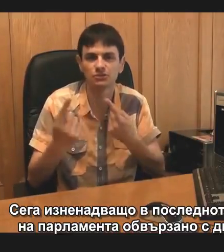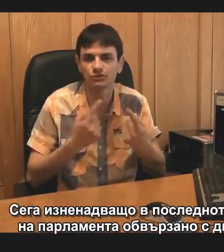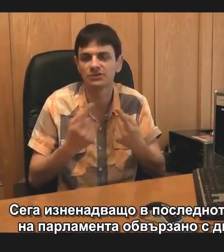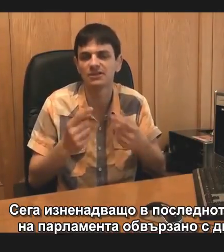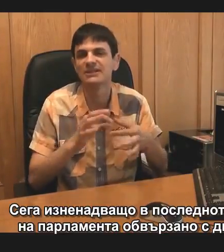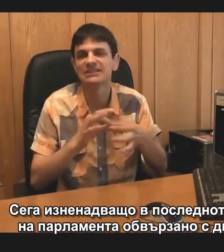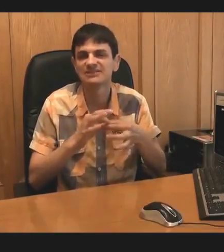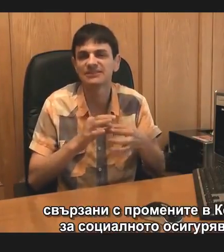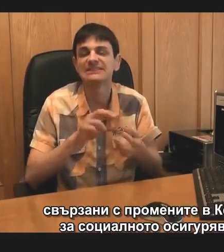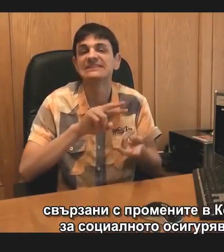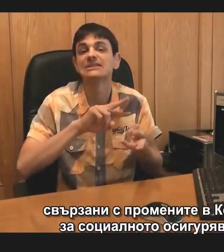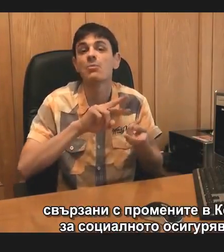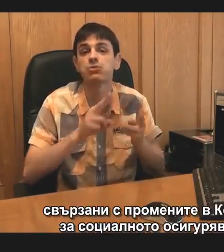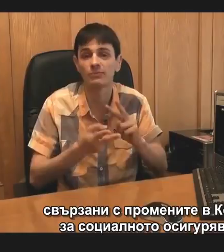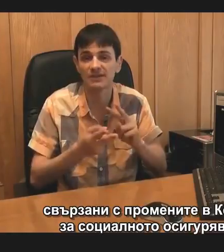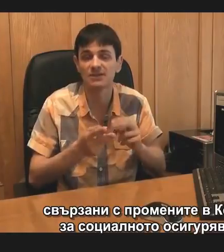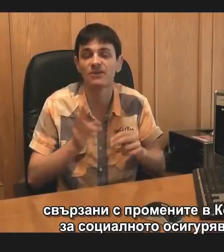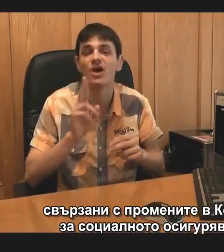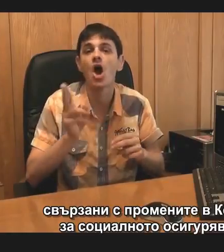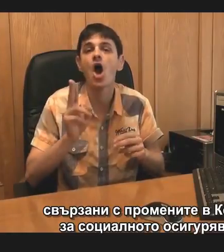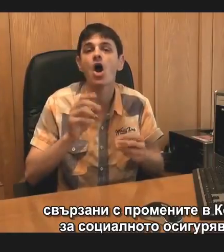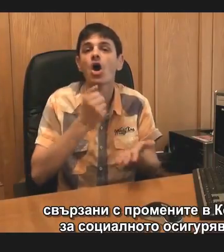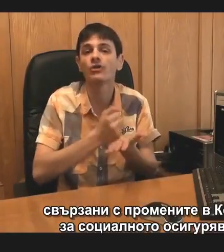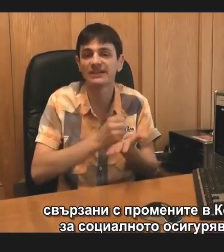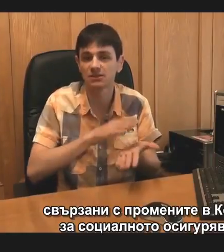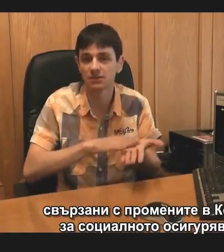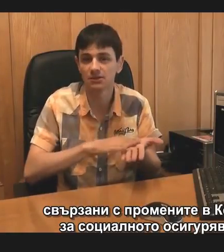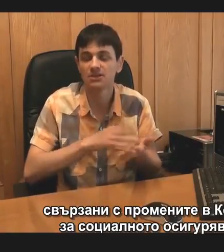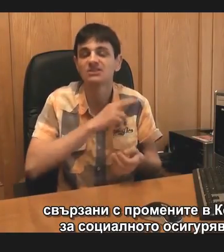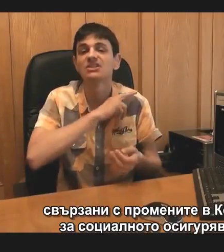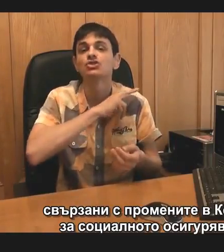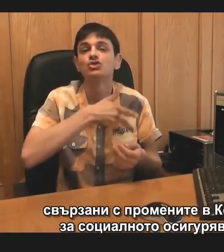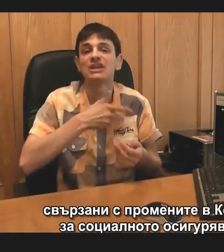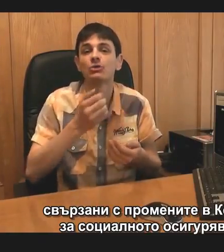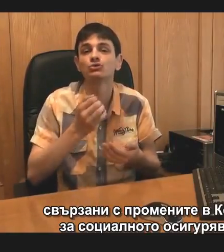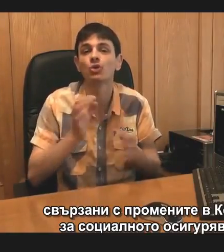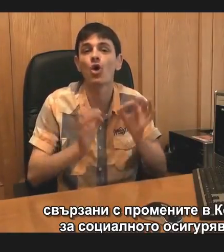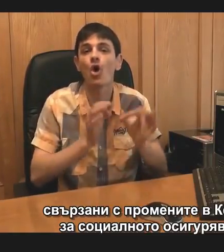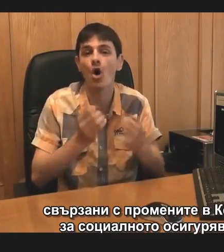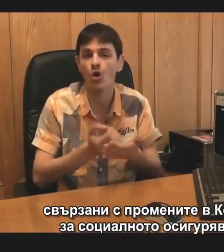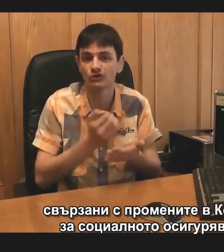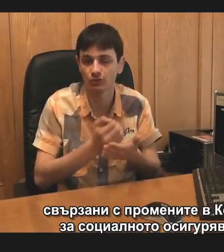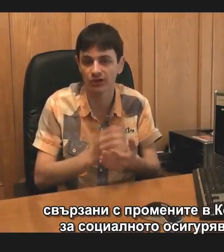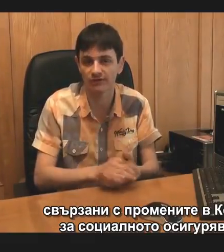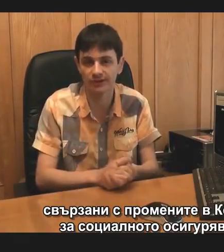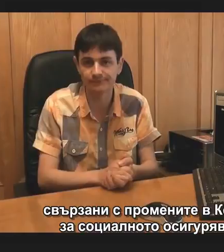дискусиите, свързани с промените в Кодекса за социалното осигуряване,